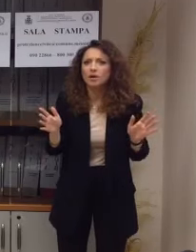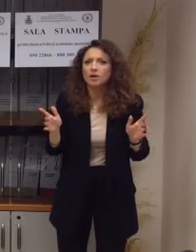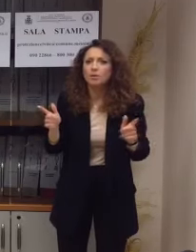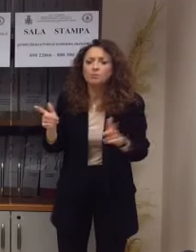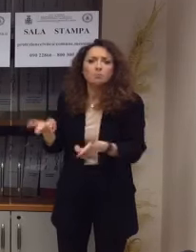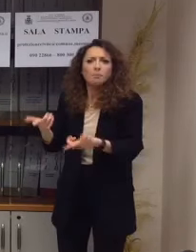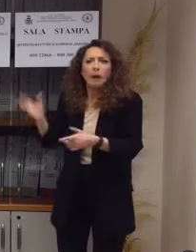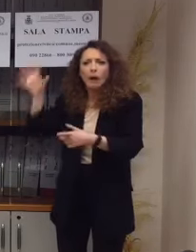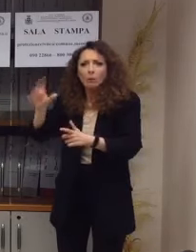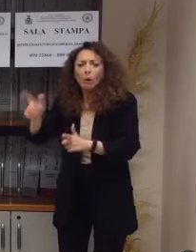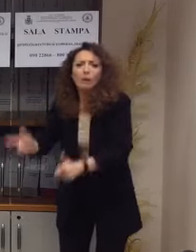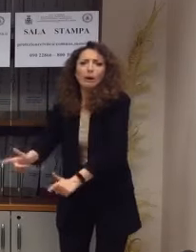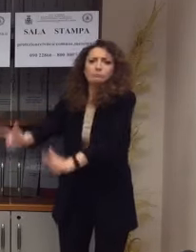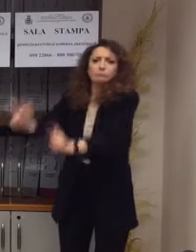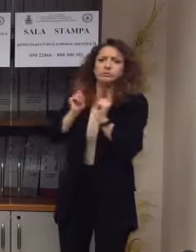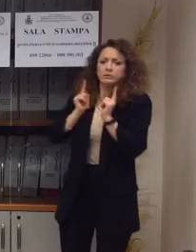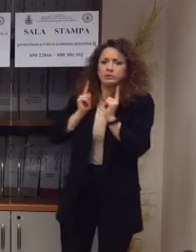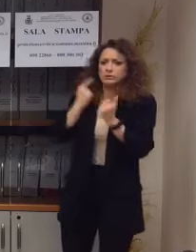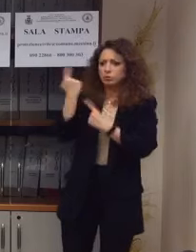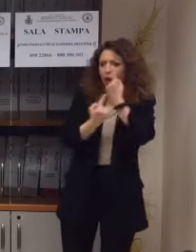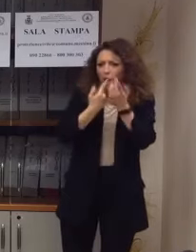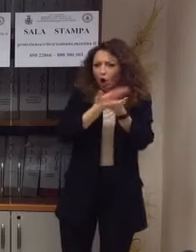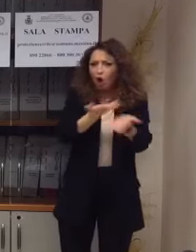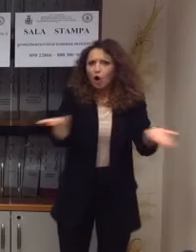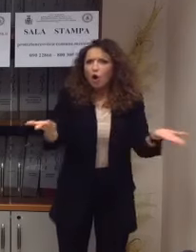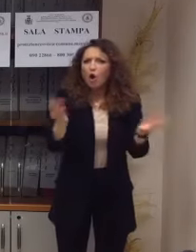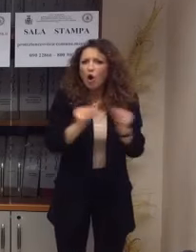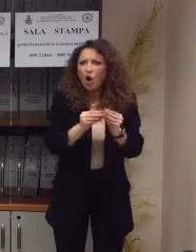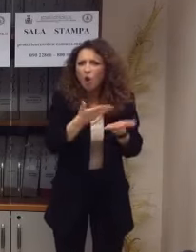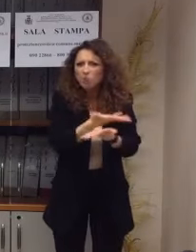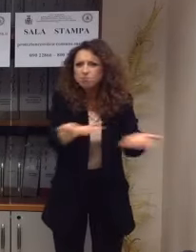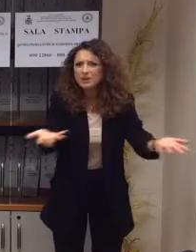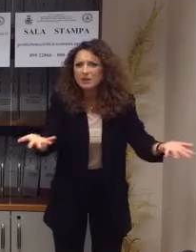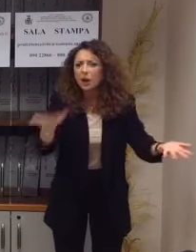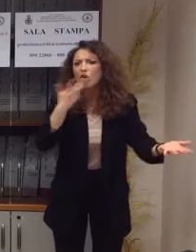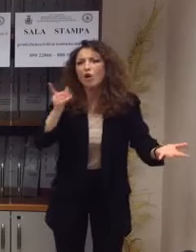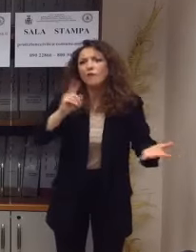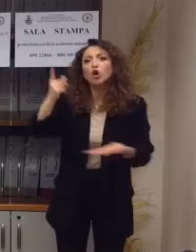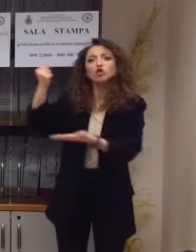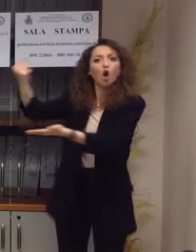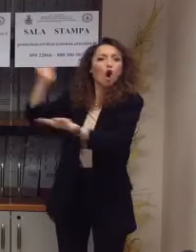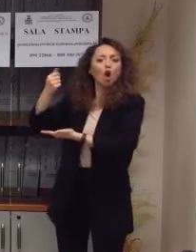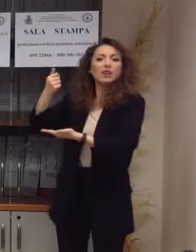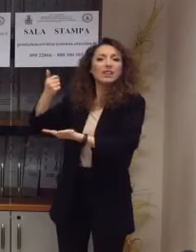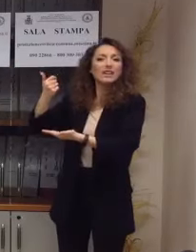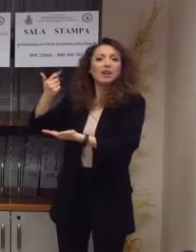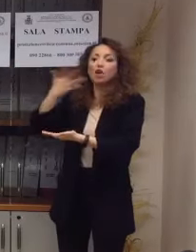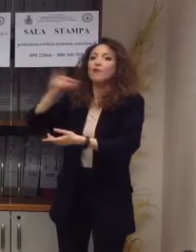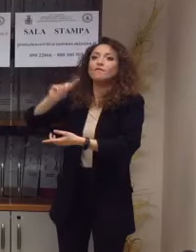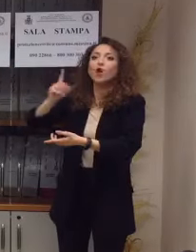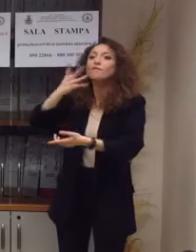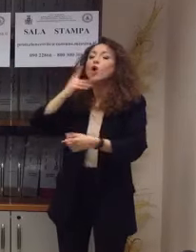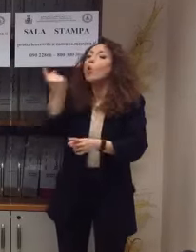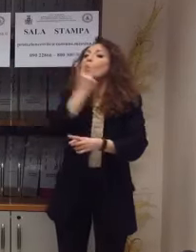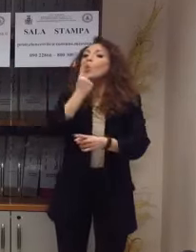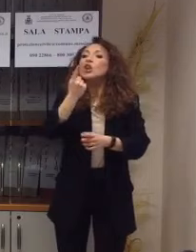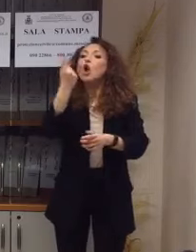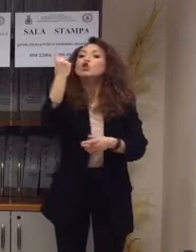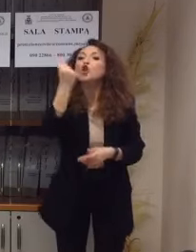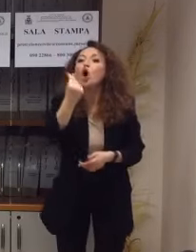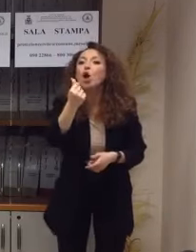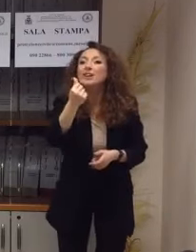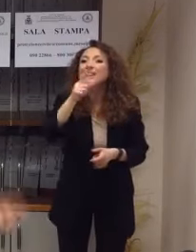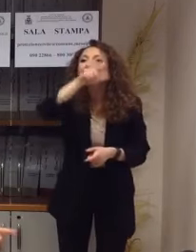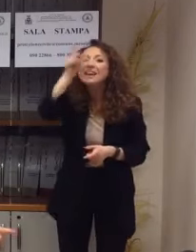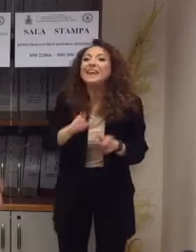in questa Italia, in questa Europa? E allora io non voglio soldi di nessuno, voglio i soldi degli italiani che